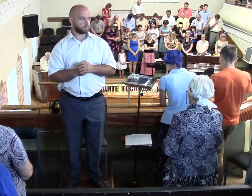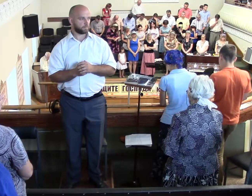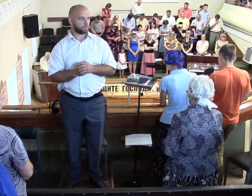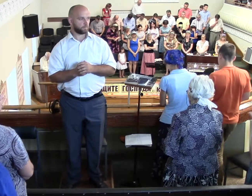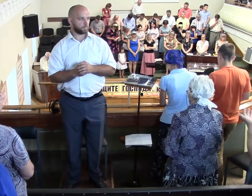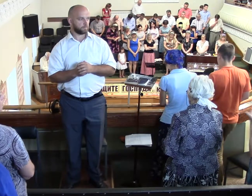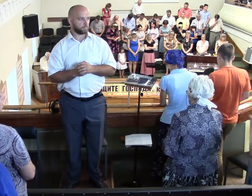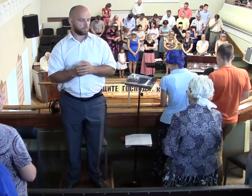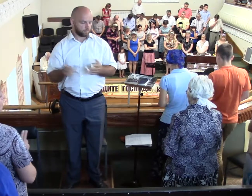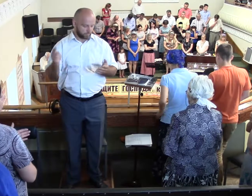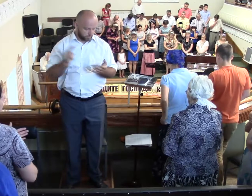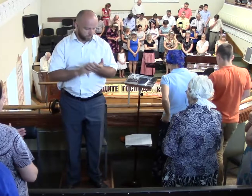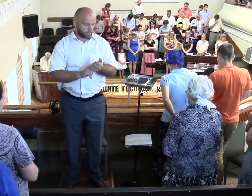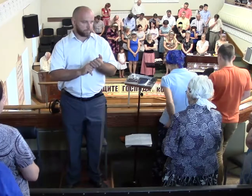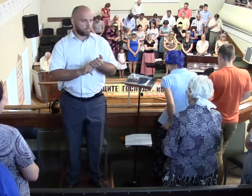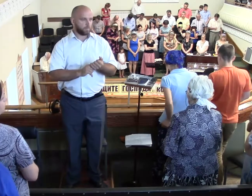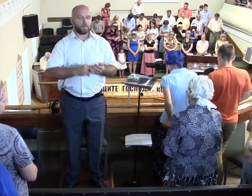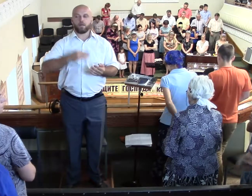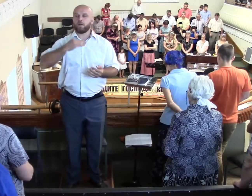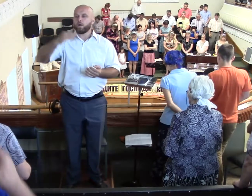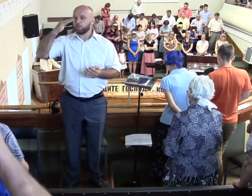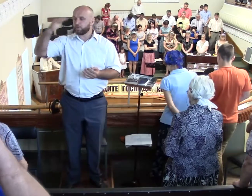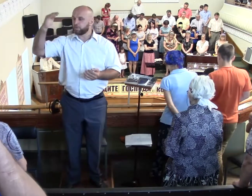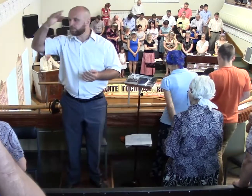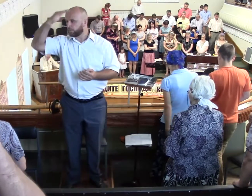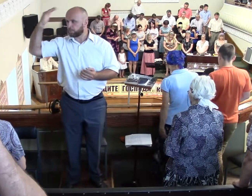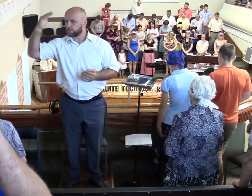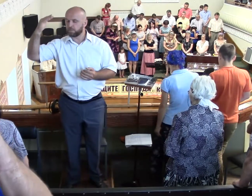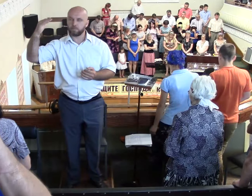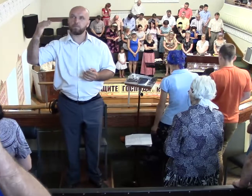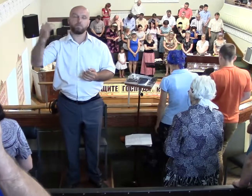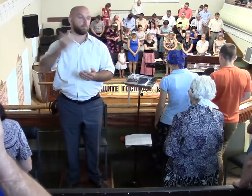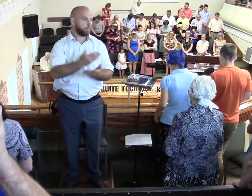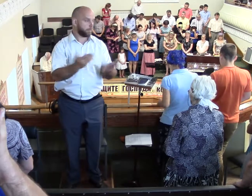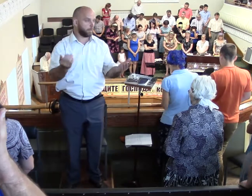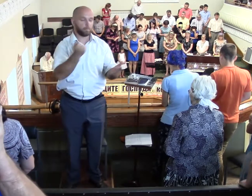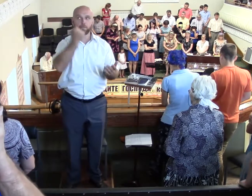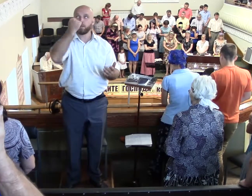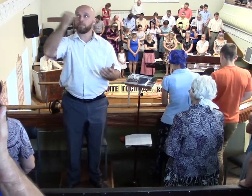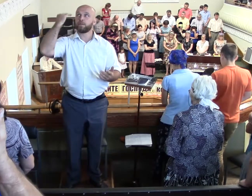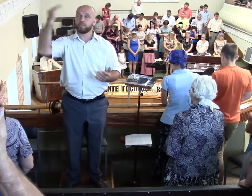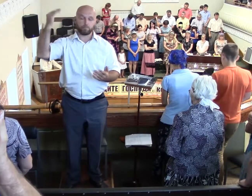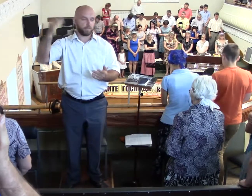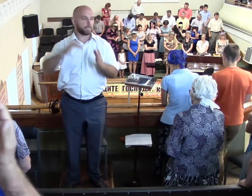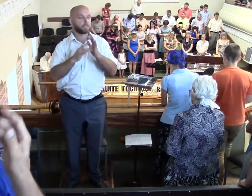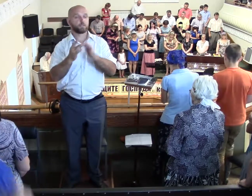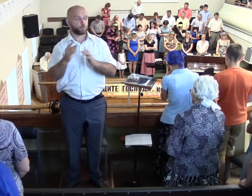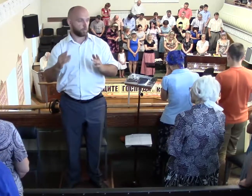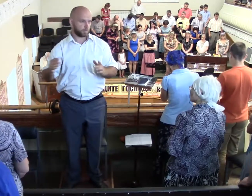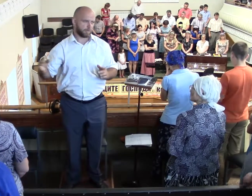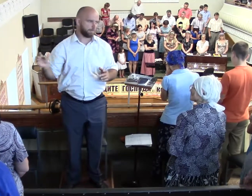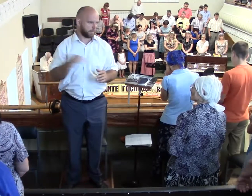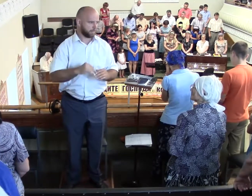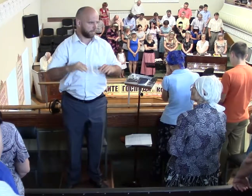правильно, бояться греха, иметь страх Божий на всяком месте, везде, где бы ни